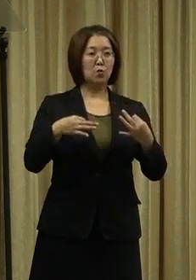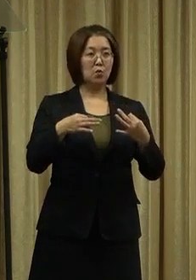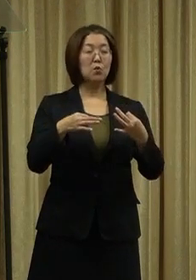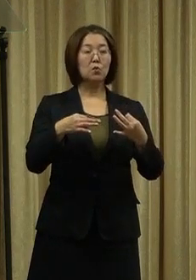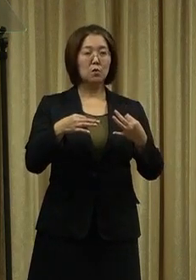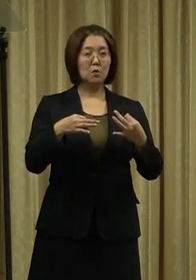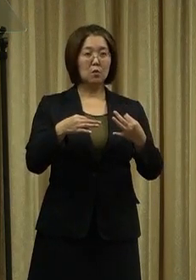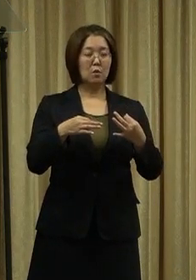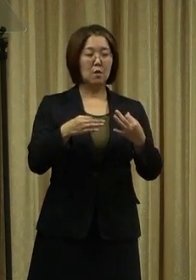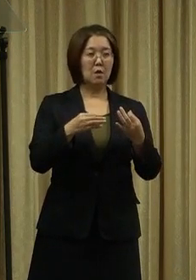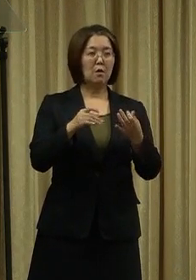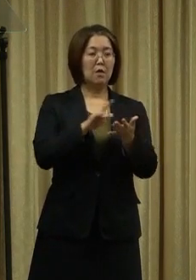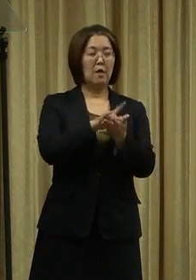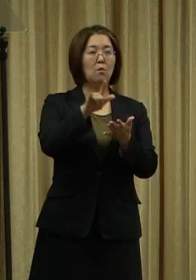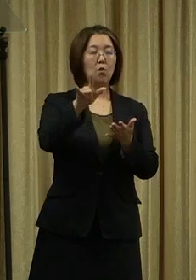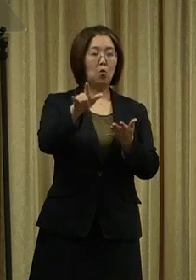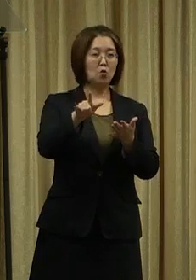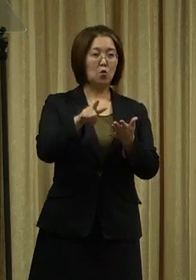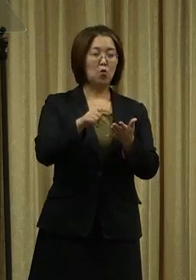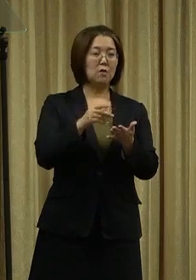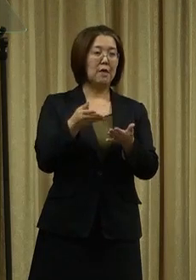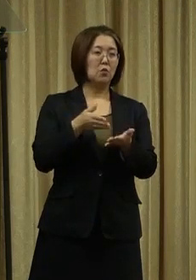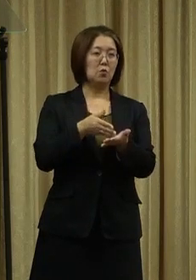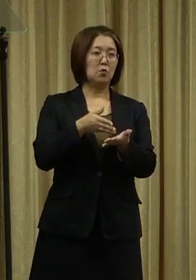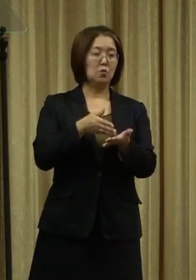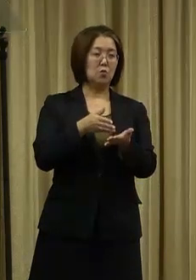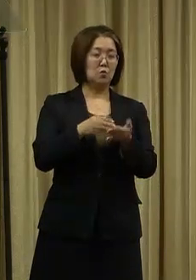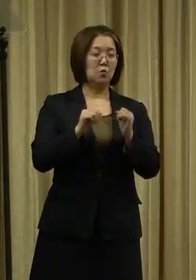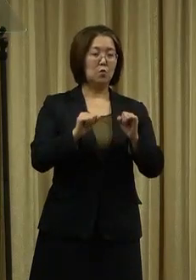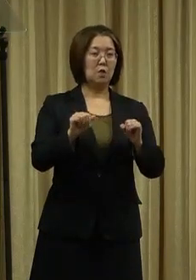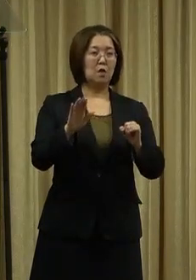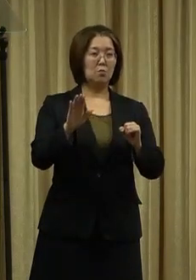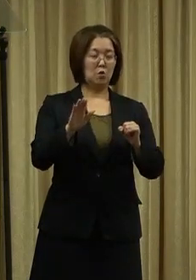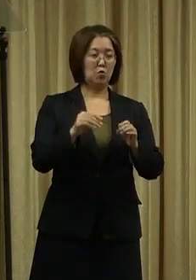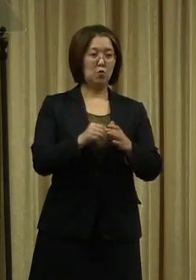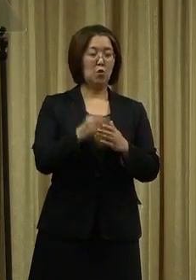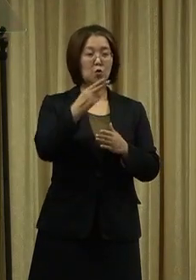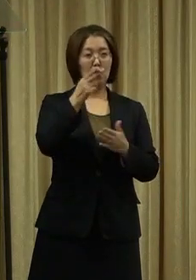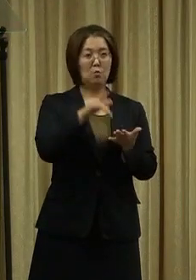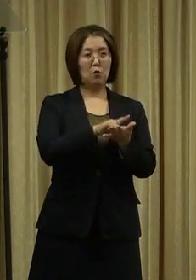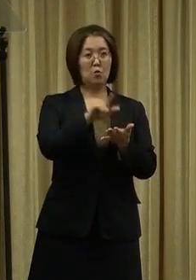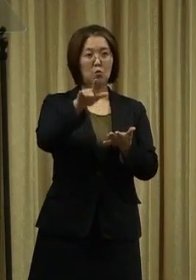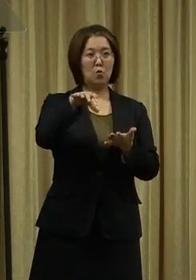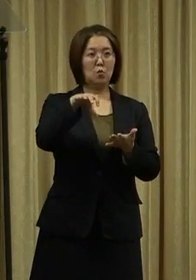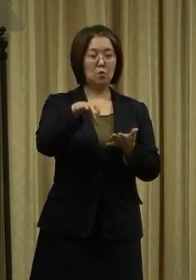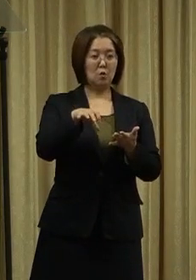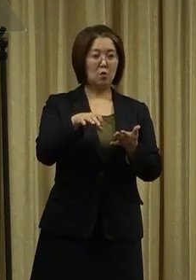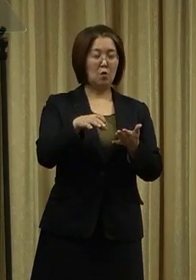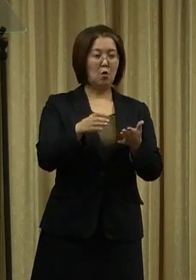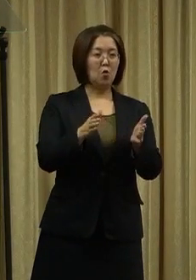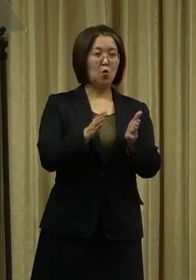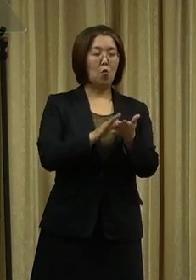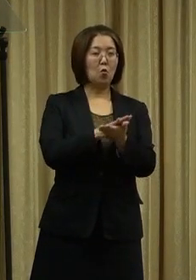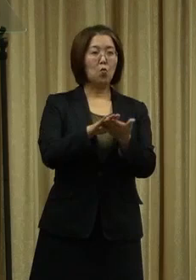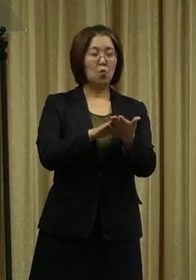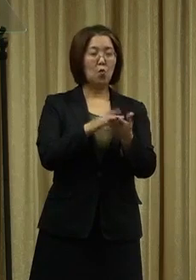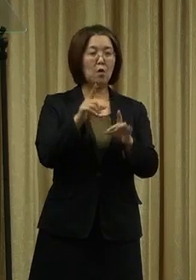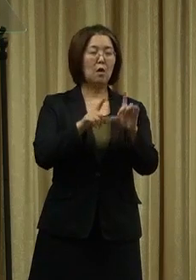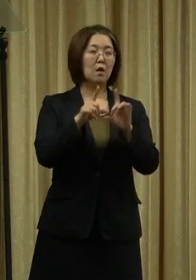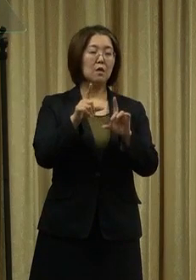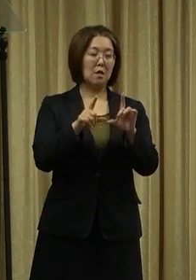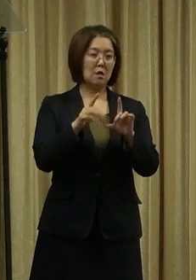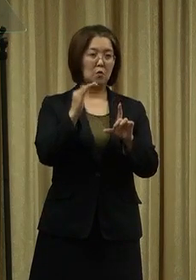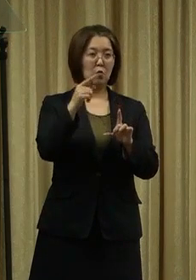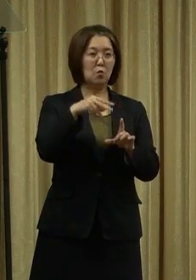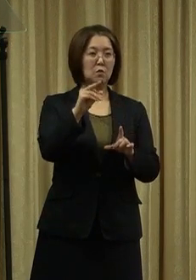社へのエアポートセールスを実施をいたします。さらに富山空港における混合型コンセッションの導入に向け、